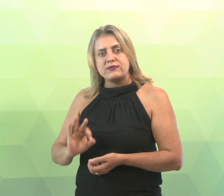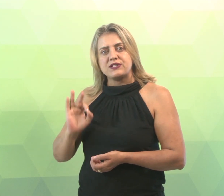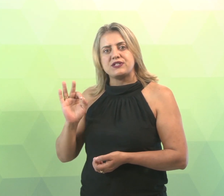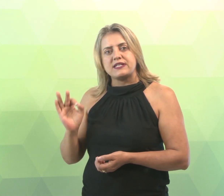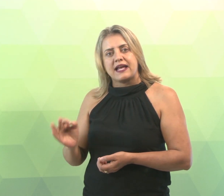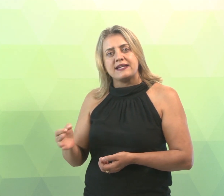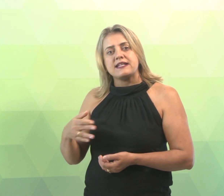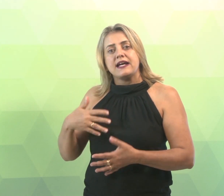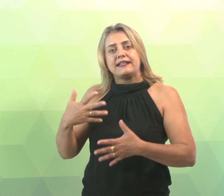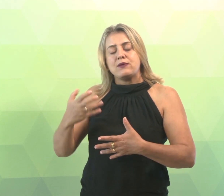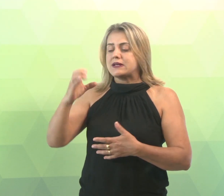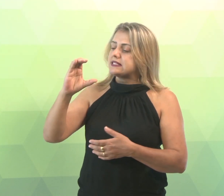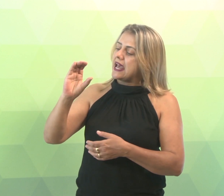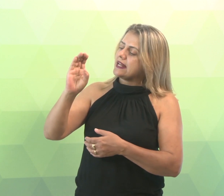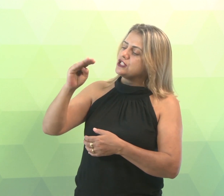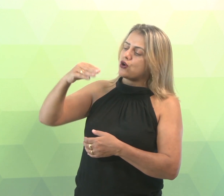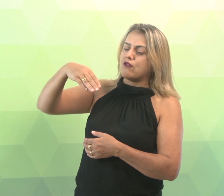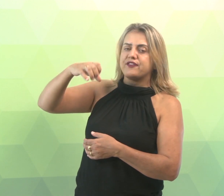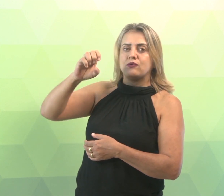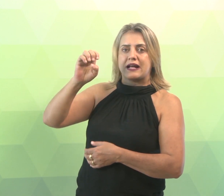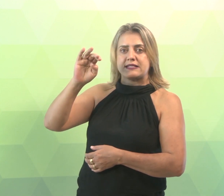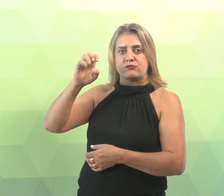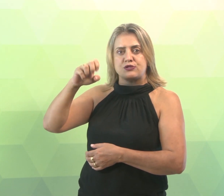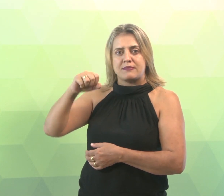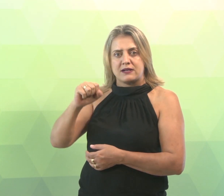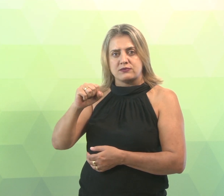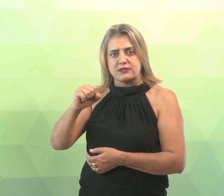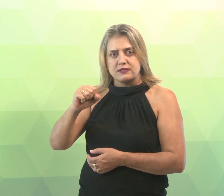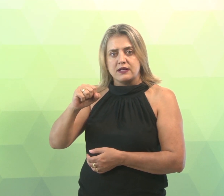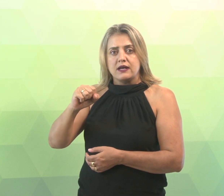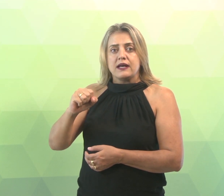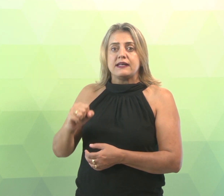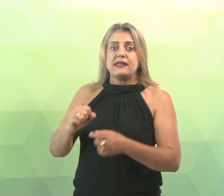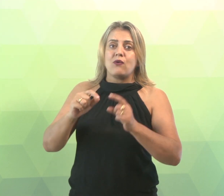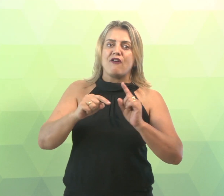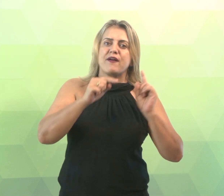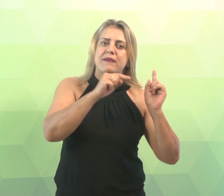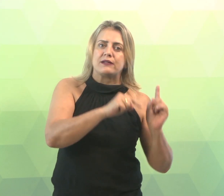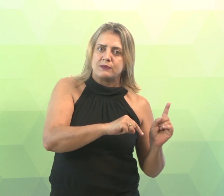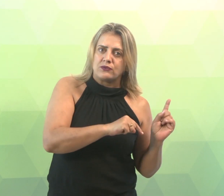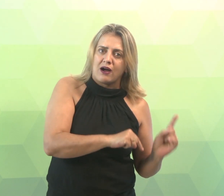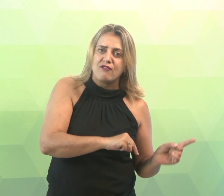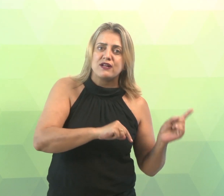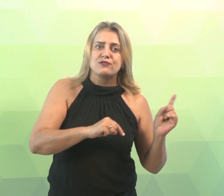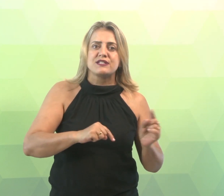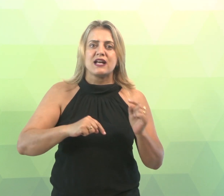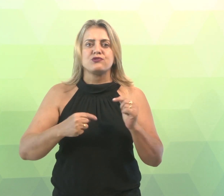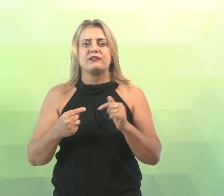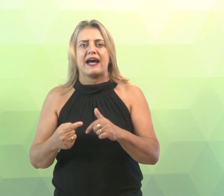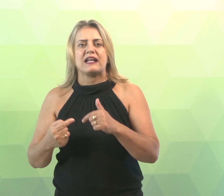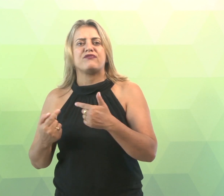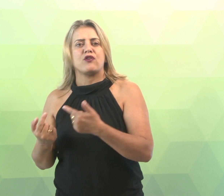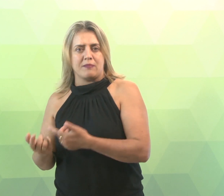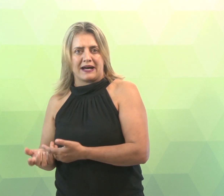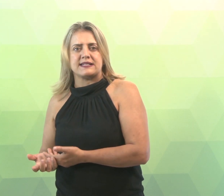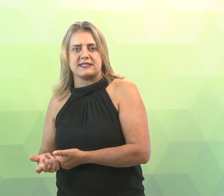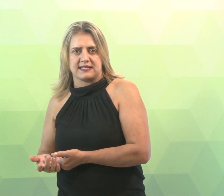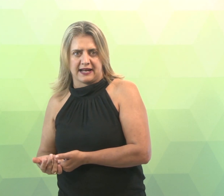línguas de sinais têm uma série de configuração de mãos e o alfabeto manual vai nos ajudar a formar esses